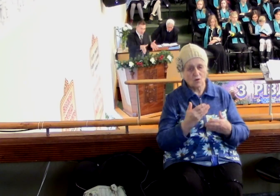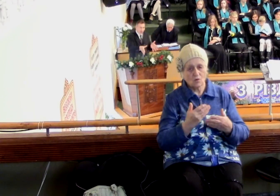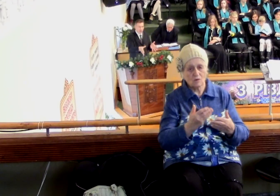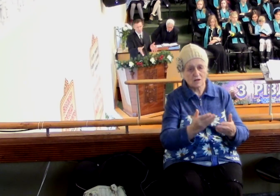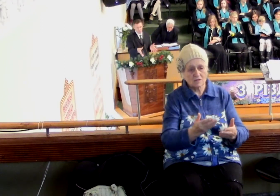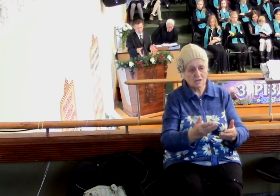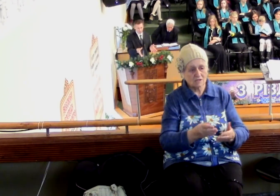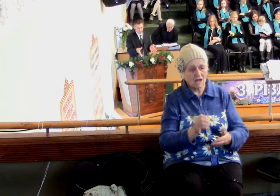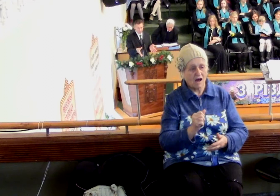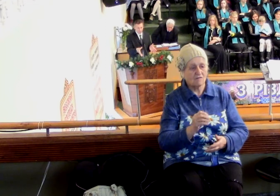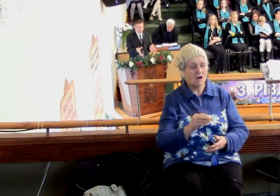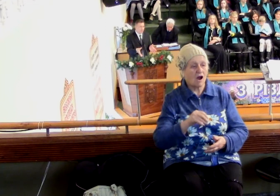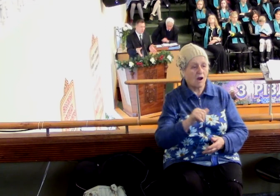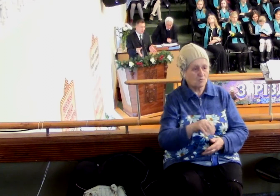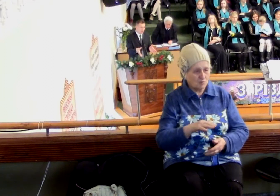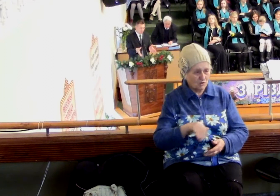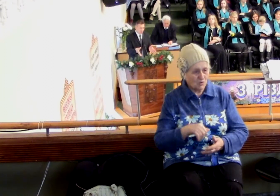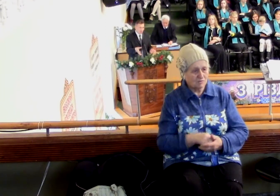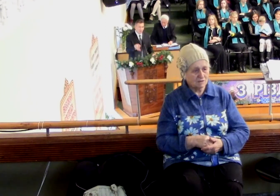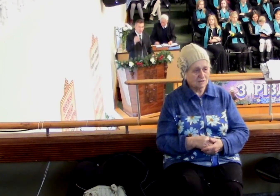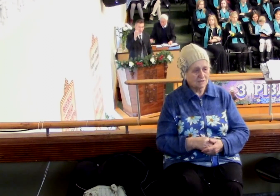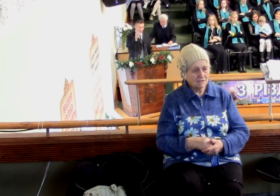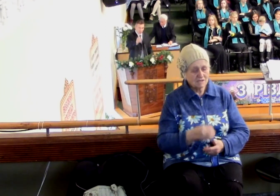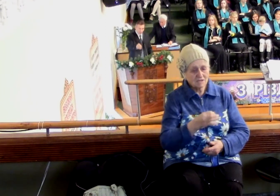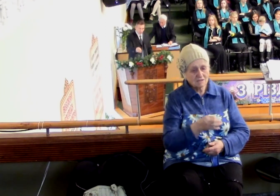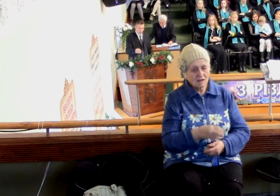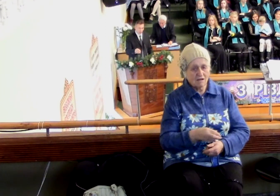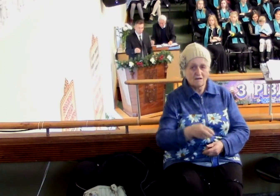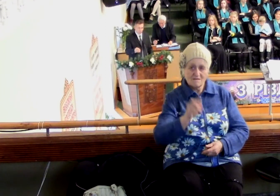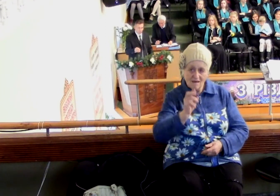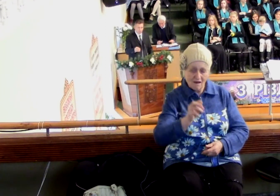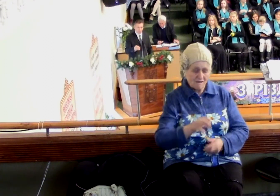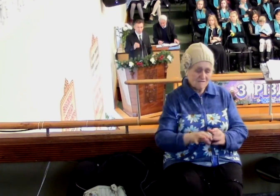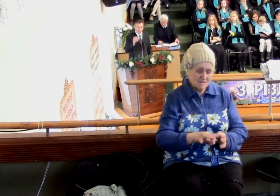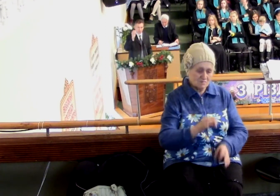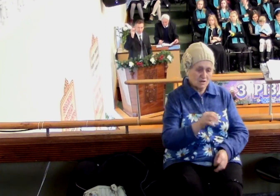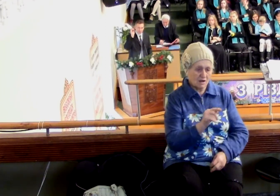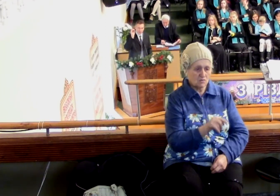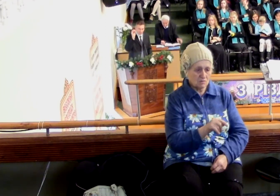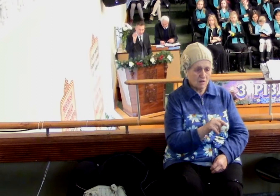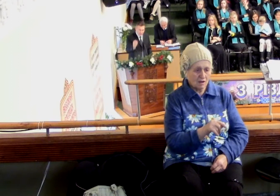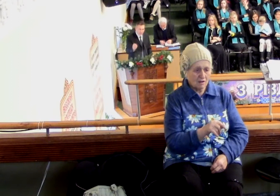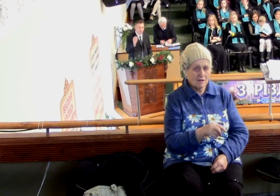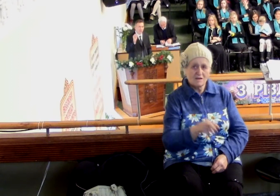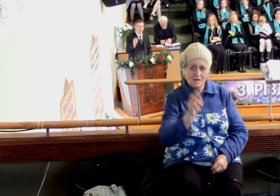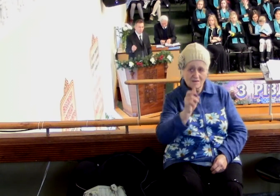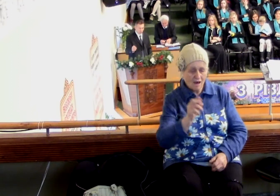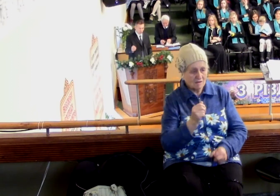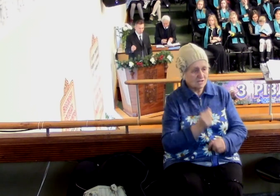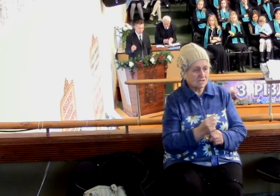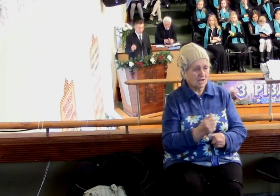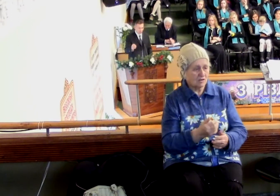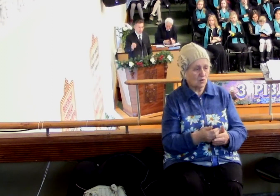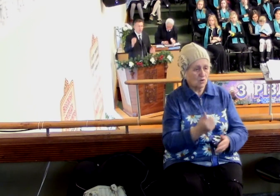к Аврааму со словами: «Я избираю тебя, я произведу от тебя великий